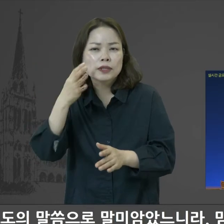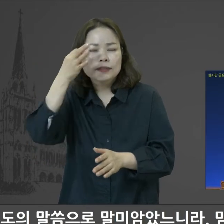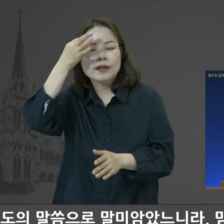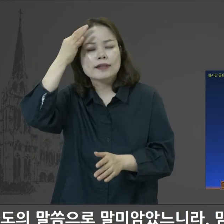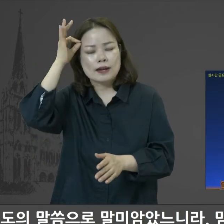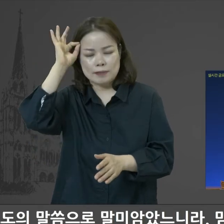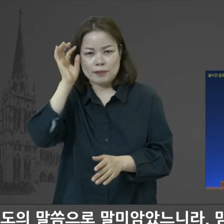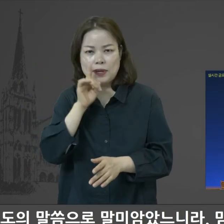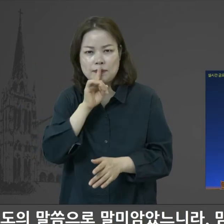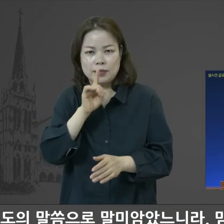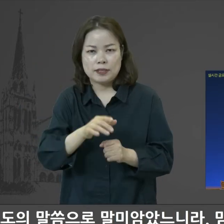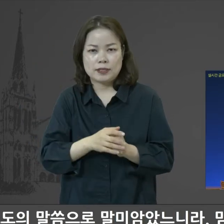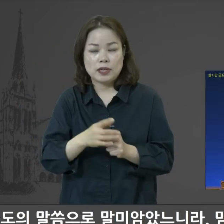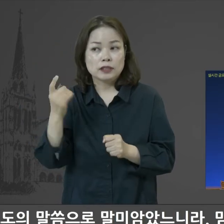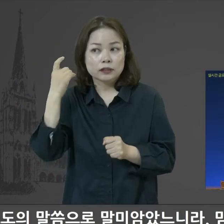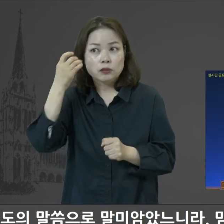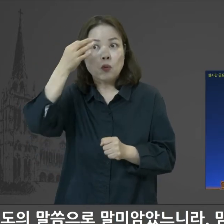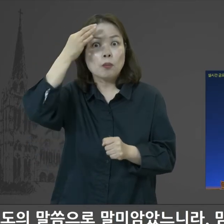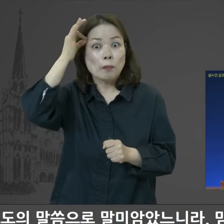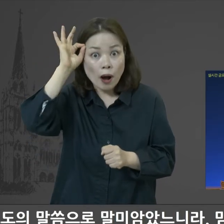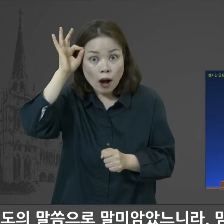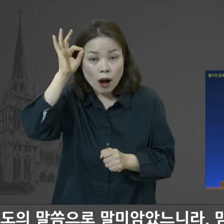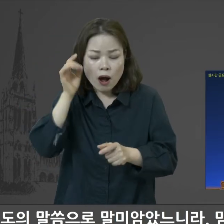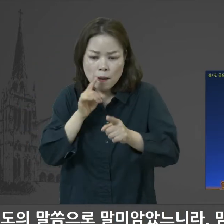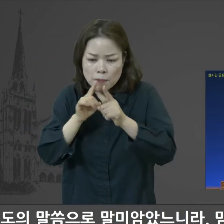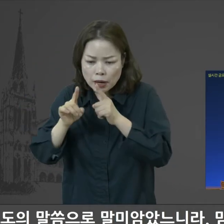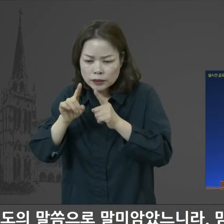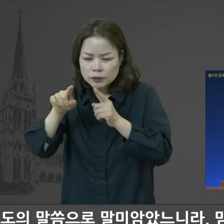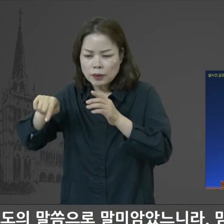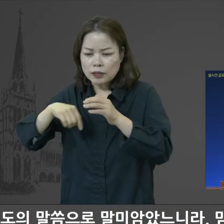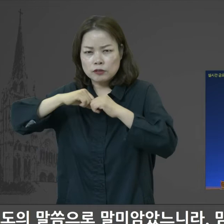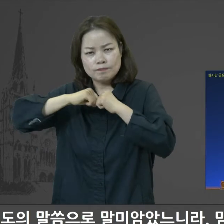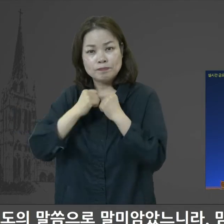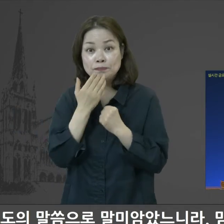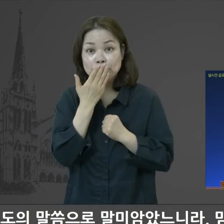깨달음입니다. 우리가 깨달아질 때 그 말씀 안에 있게